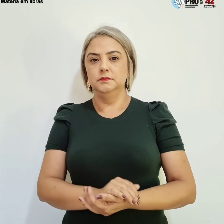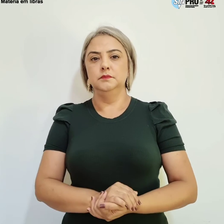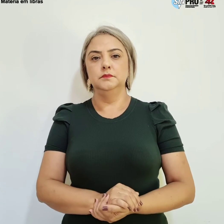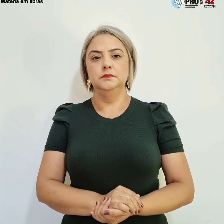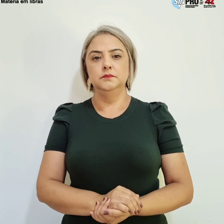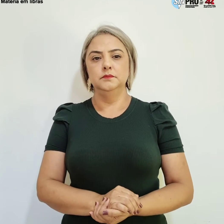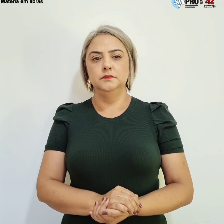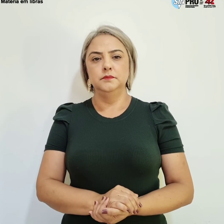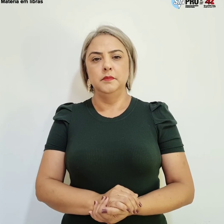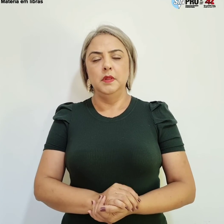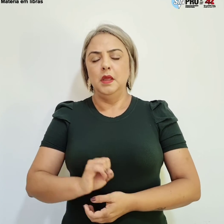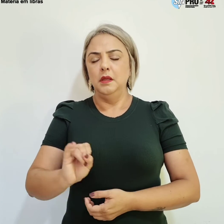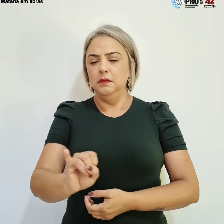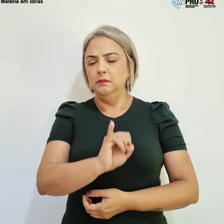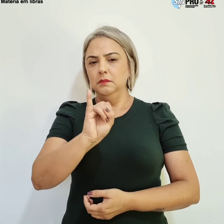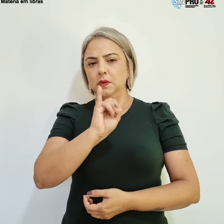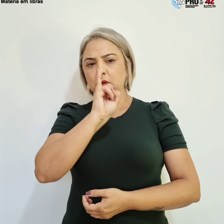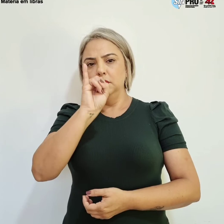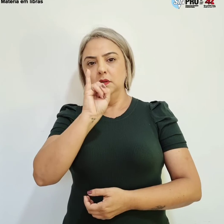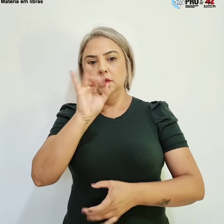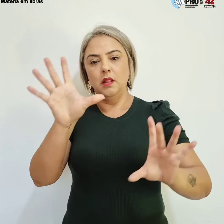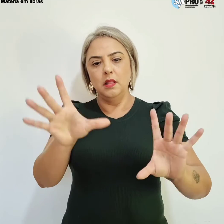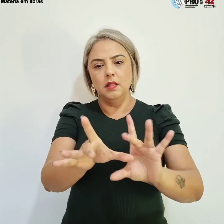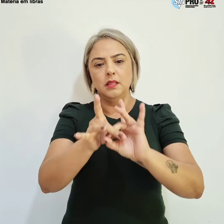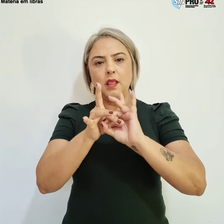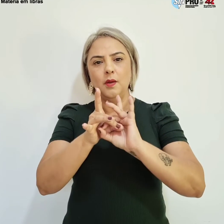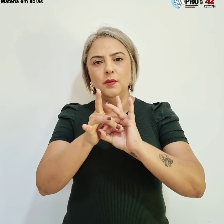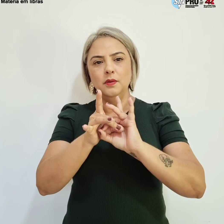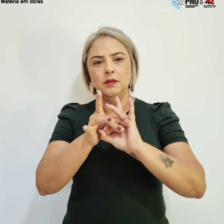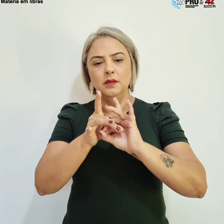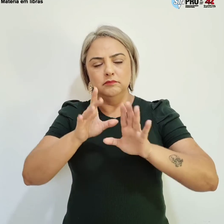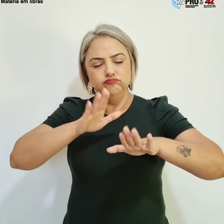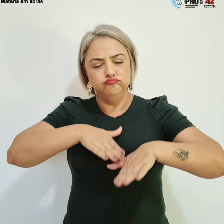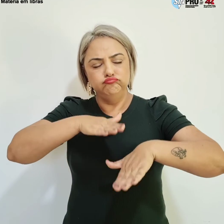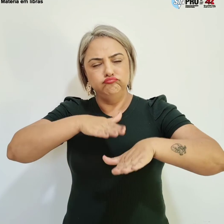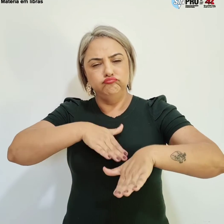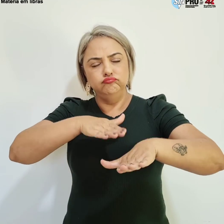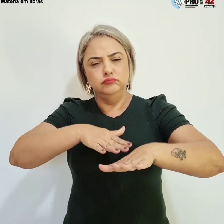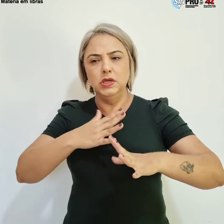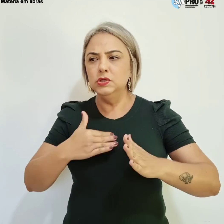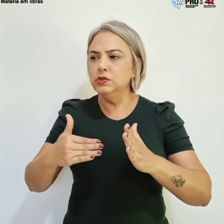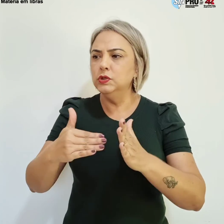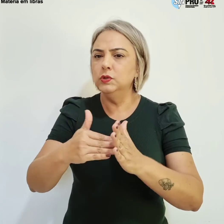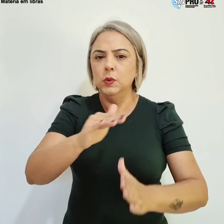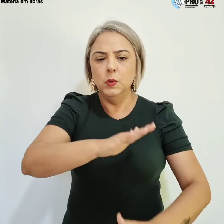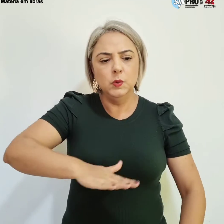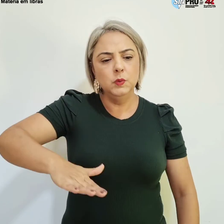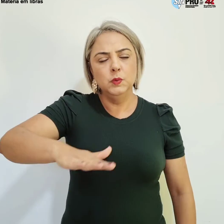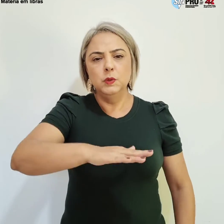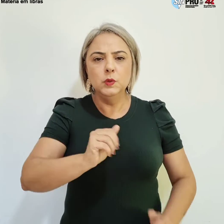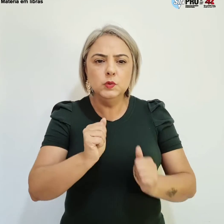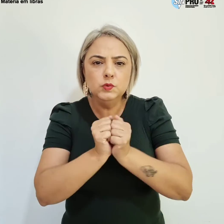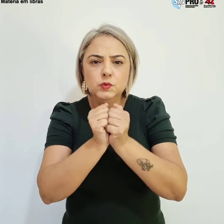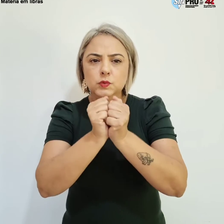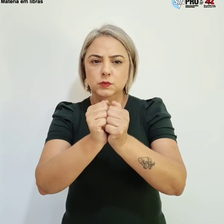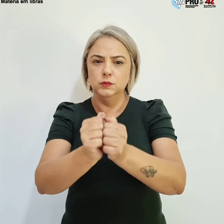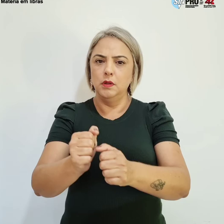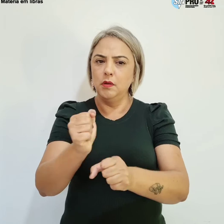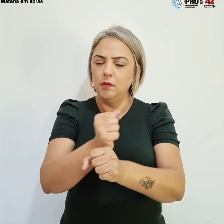É fundamental a unidade e a mobilização de todos esses setores para construir essa